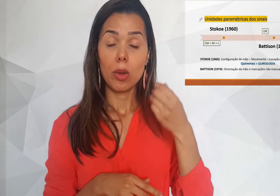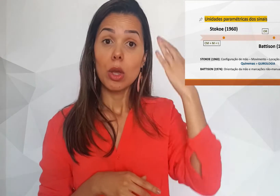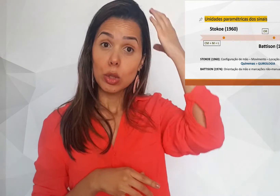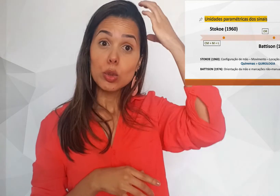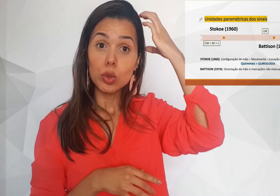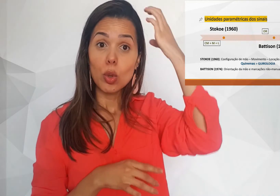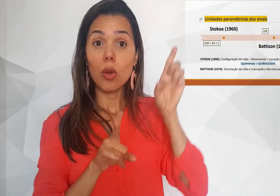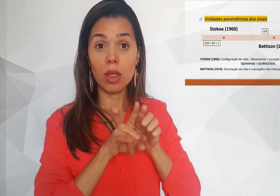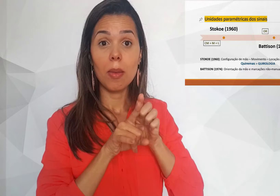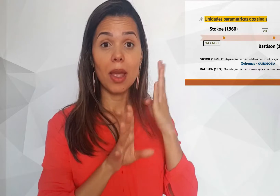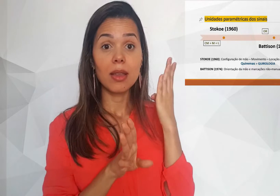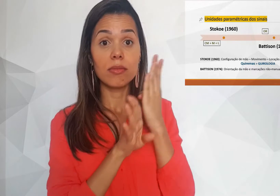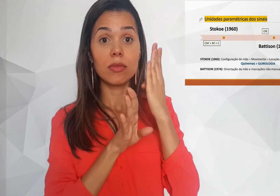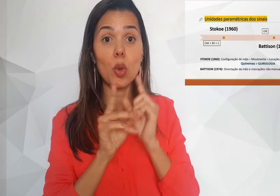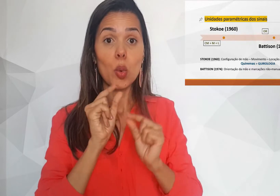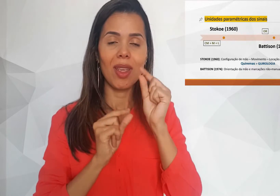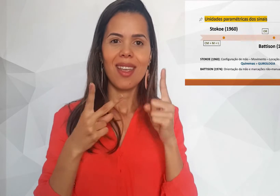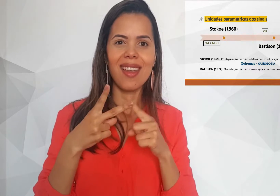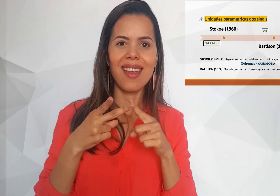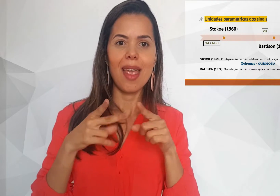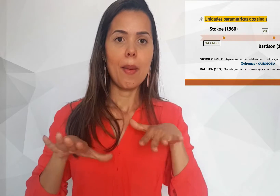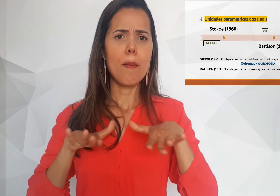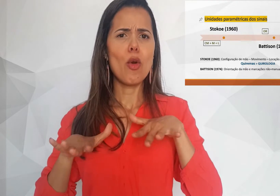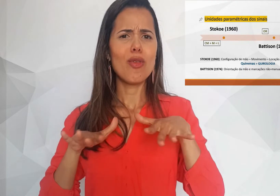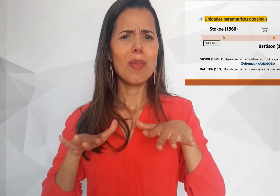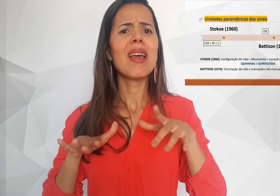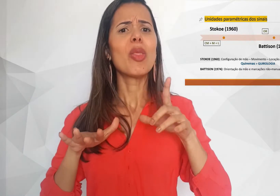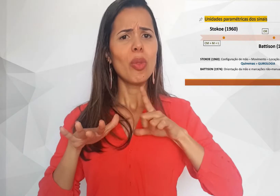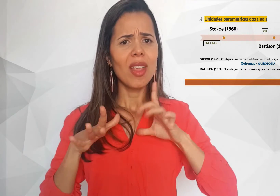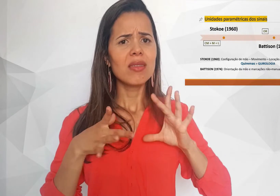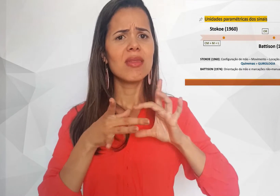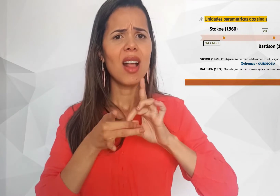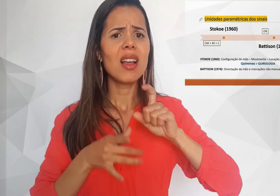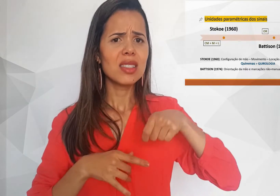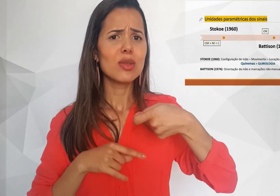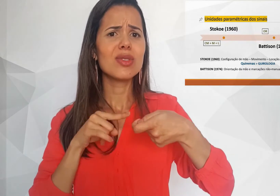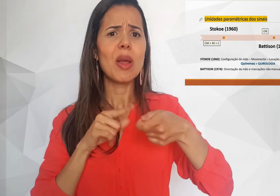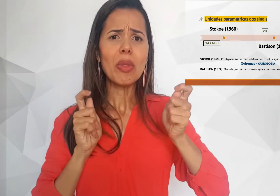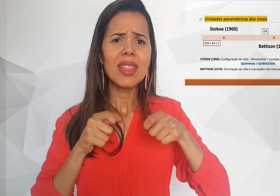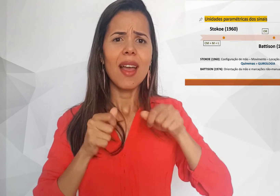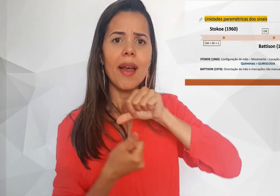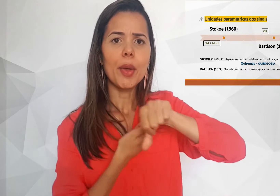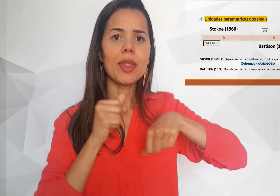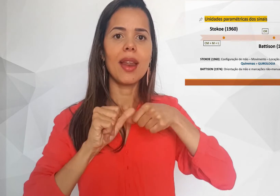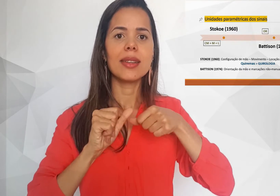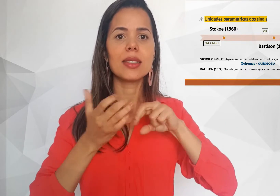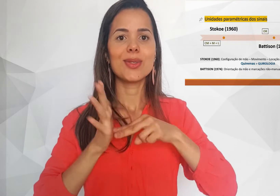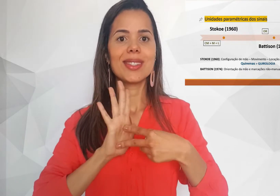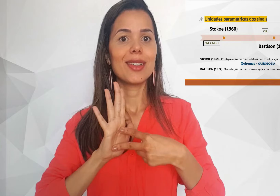assim? O Stokely também identifica que o movimento, ele estabelecia um contraste entre